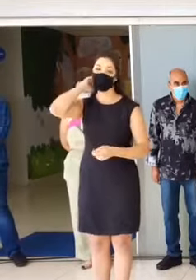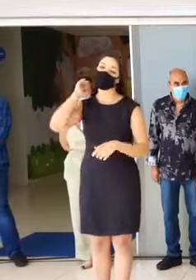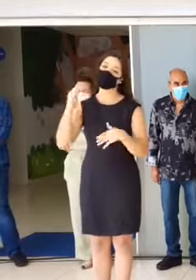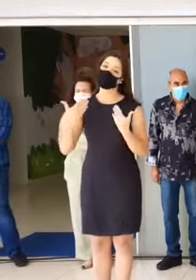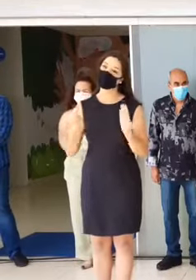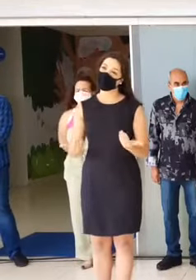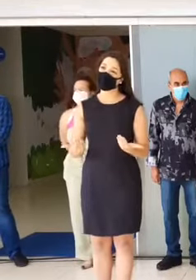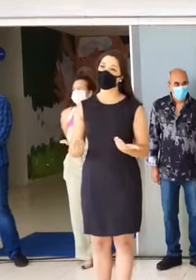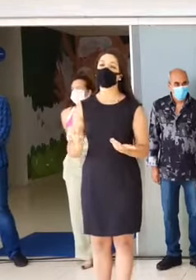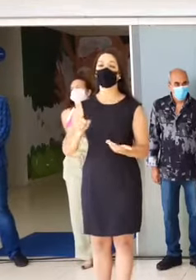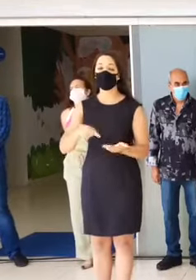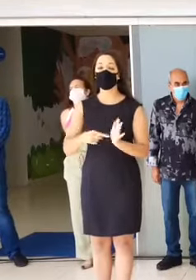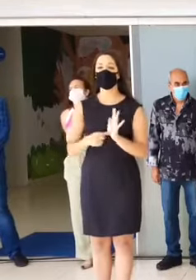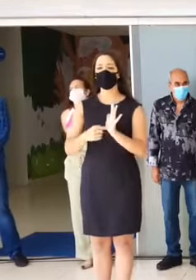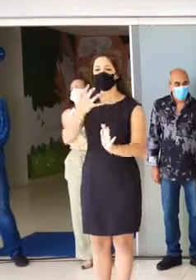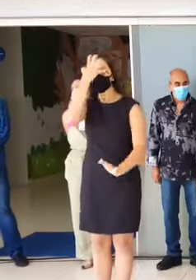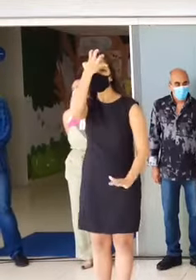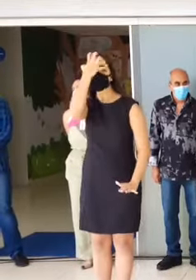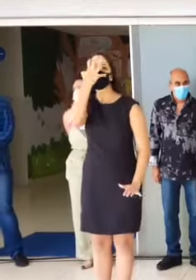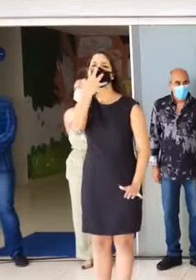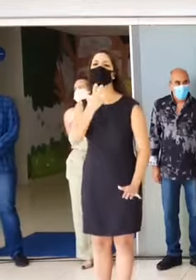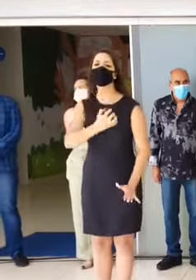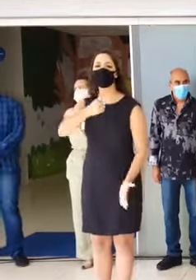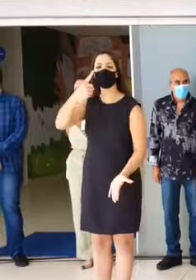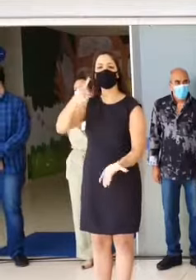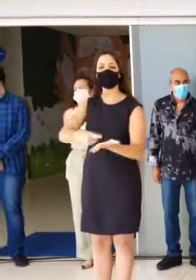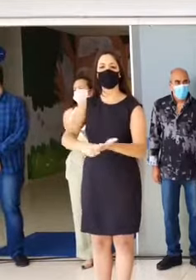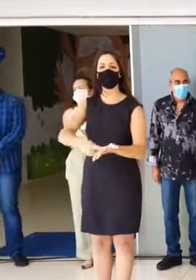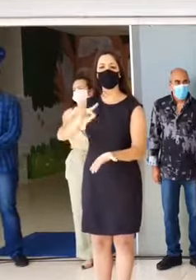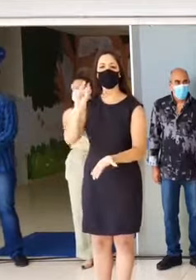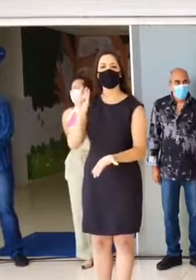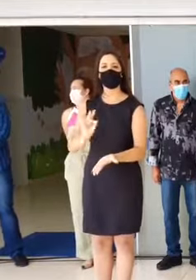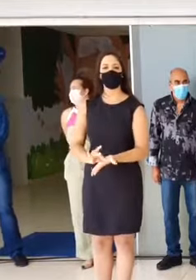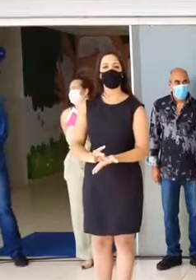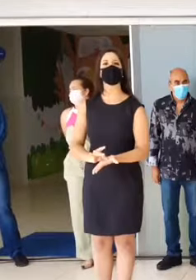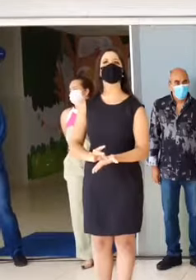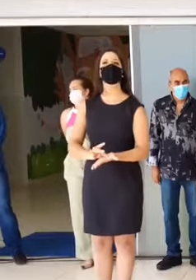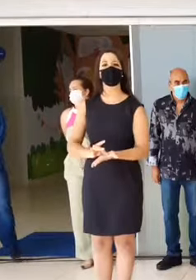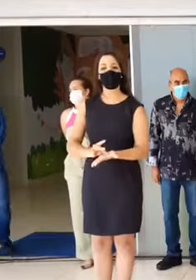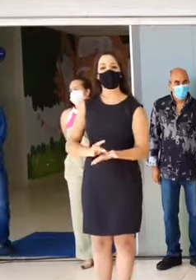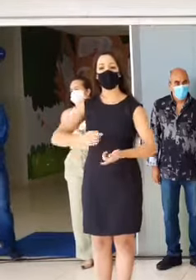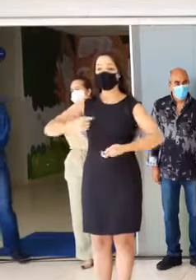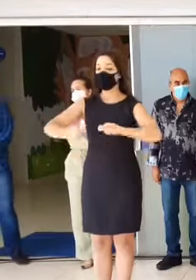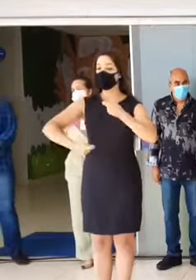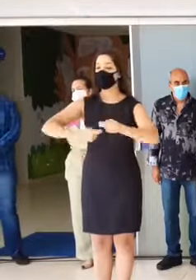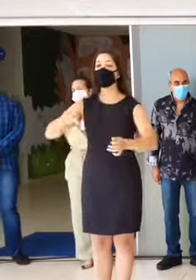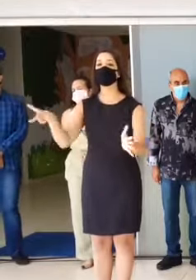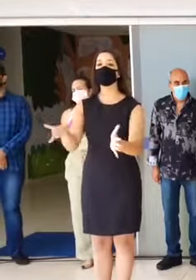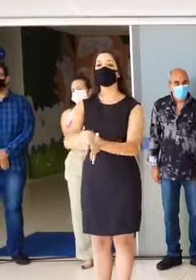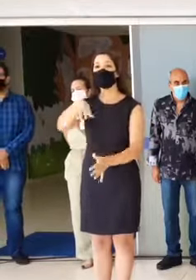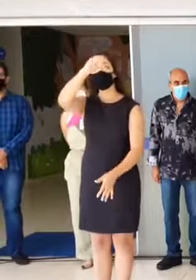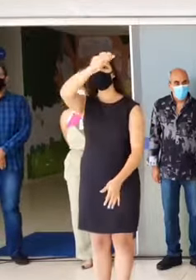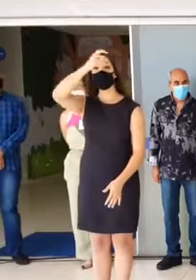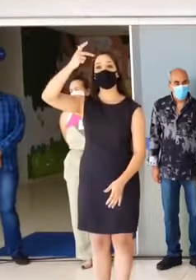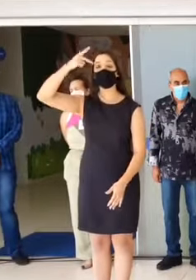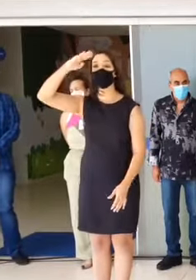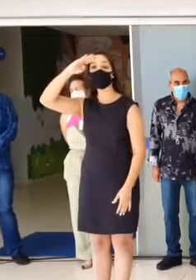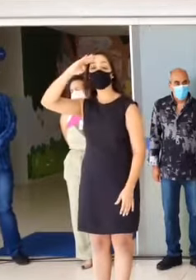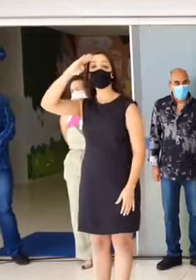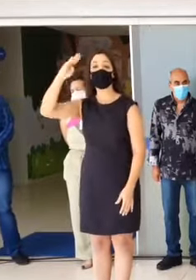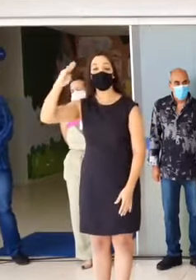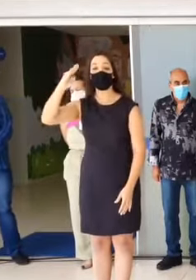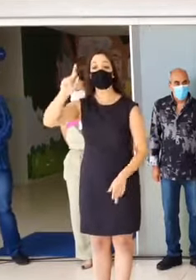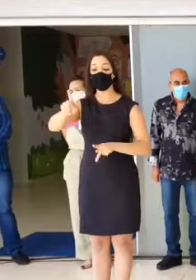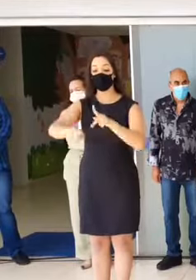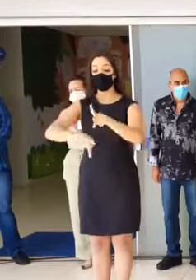Então isso aí mostra a seriedade e o compromisso dessa administração, principalmente com o